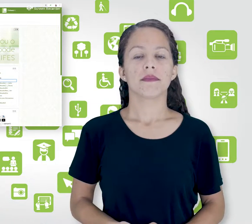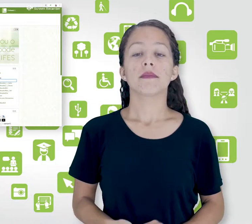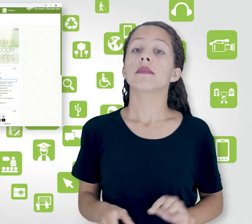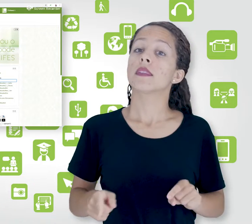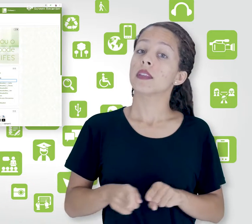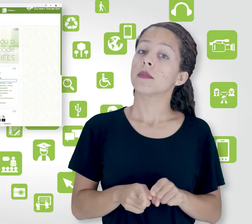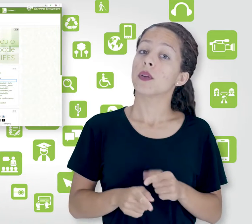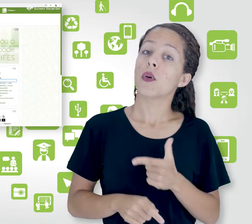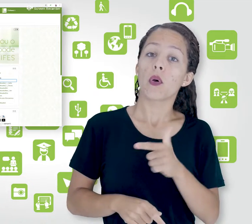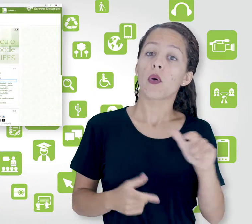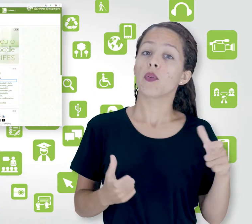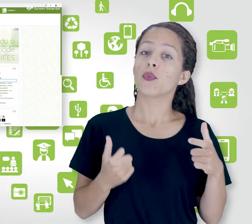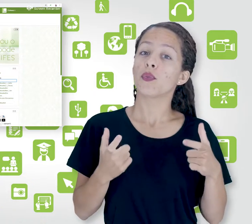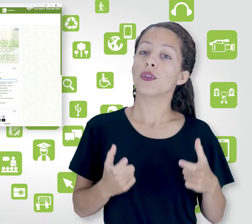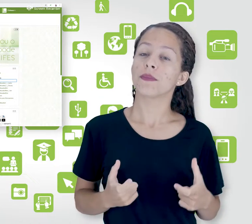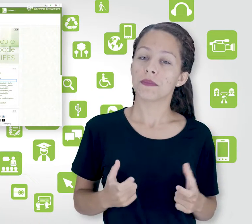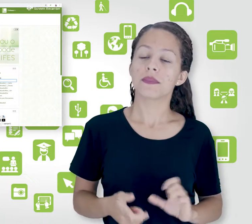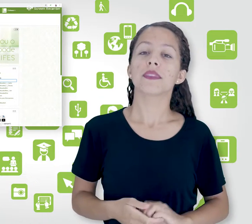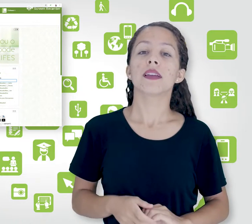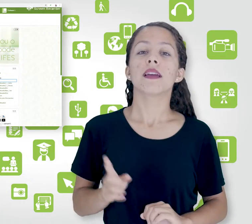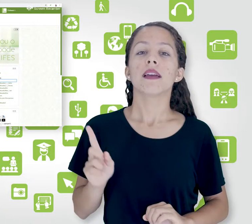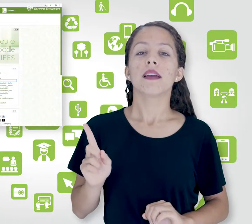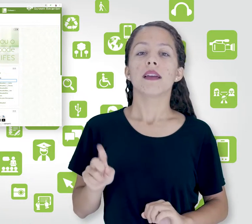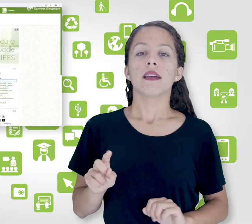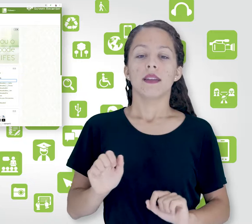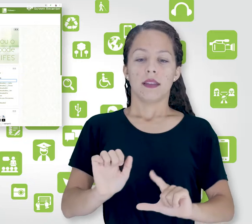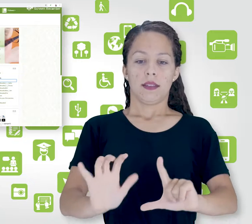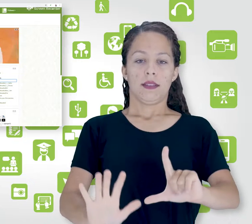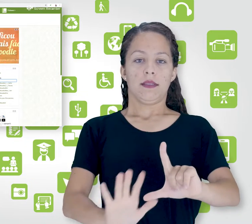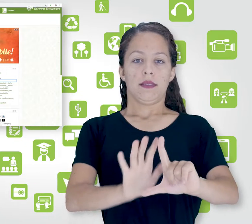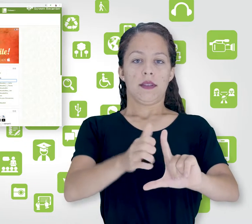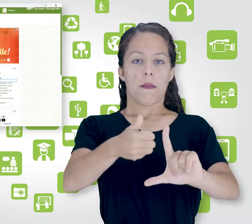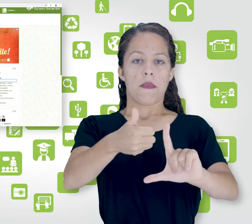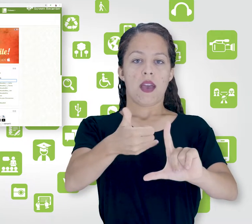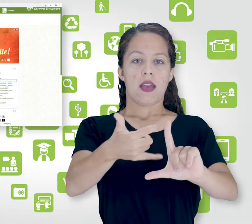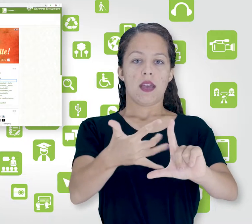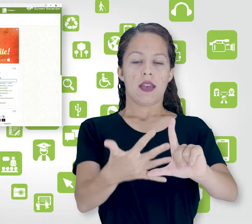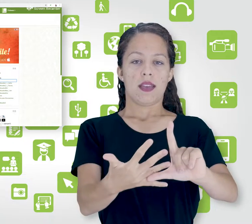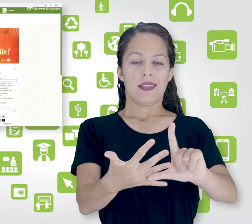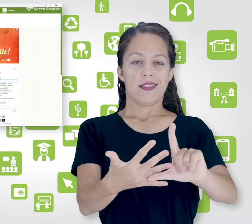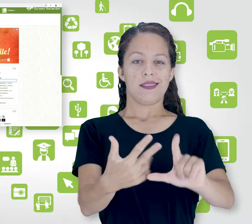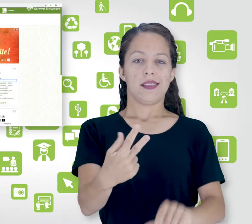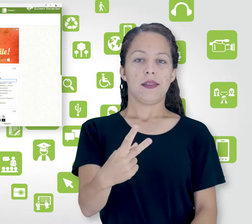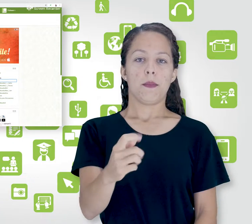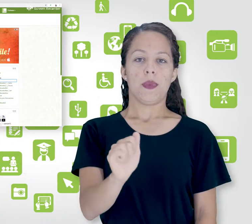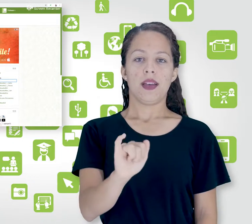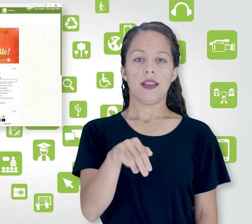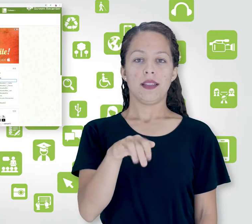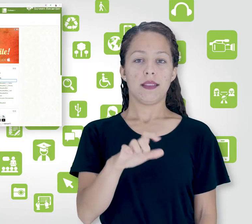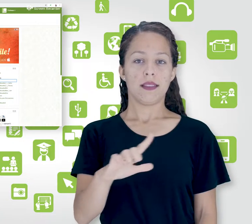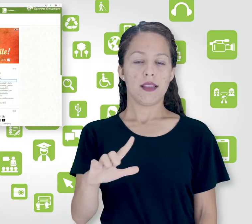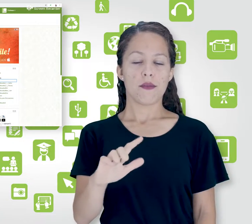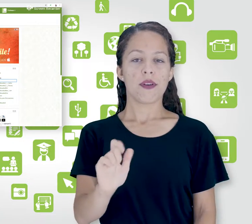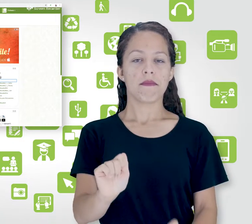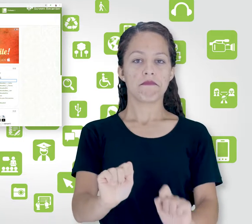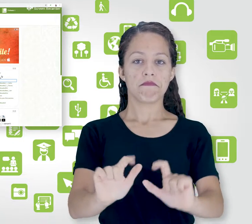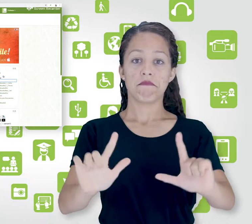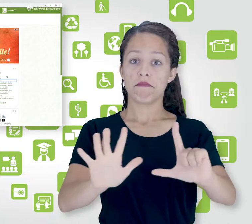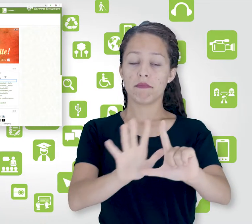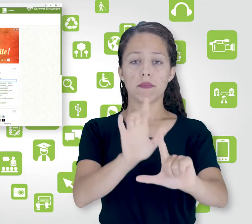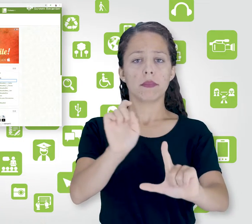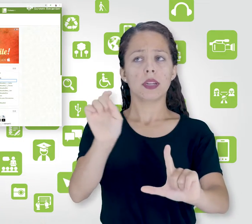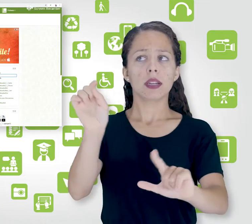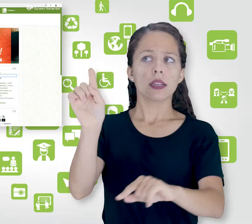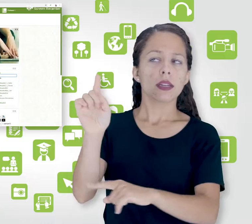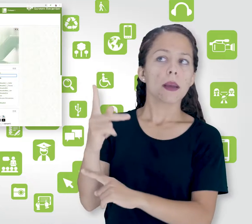aqui e tem outro lugar onde os cursos aparece também que é no painel Tá bom então o painel fica aqui você pode